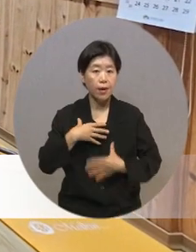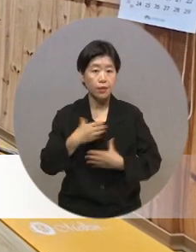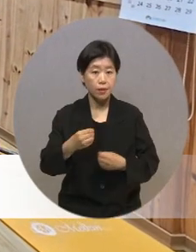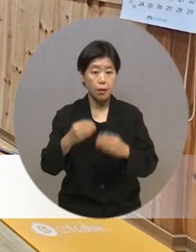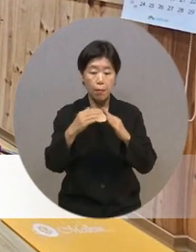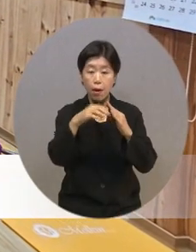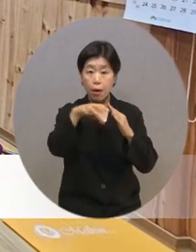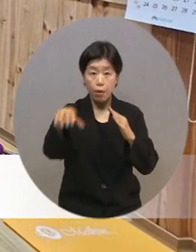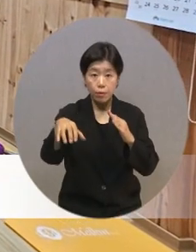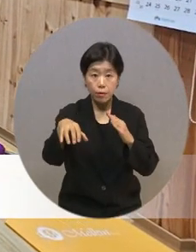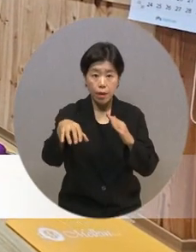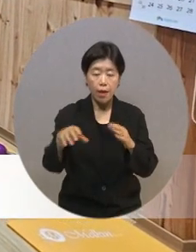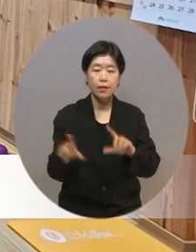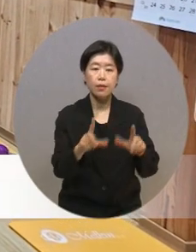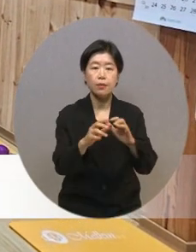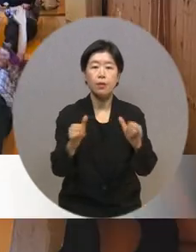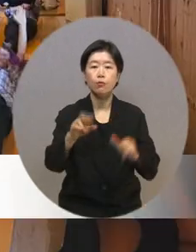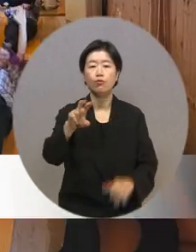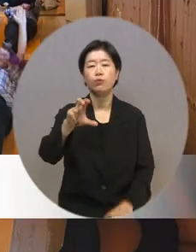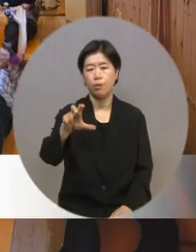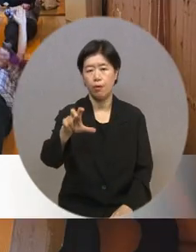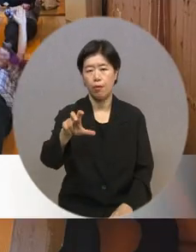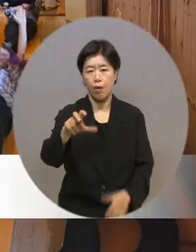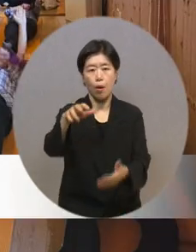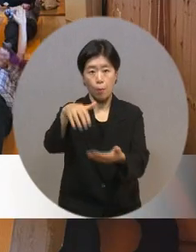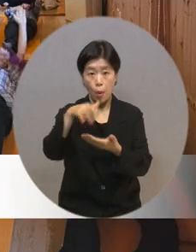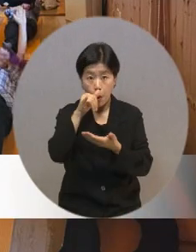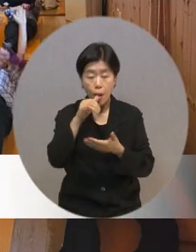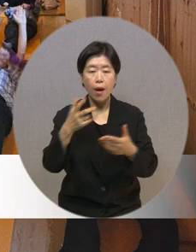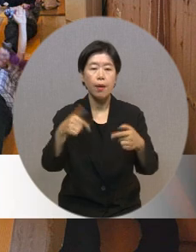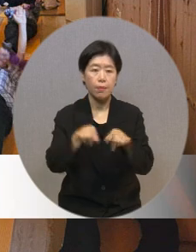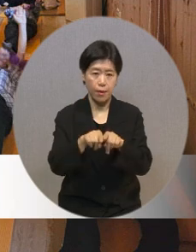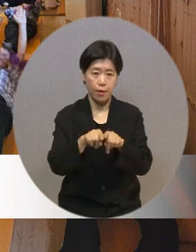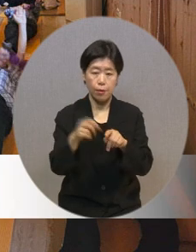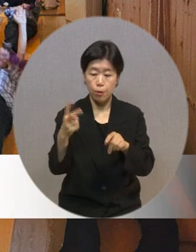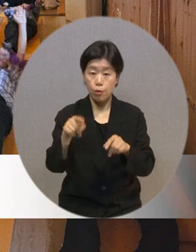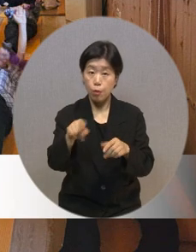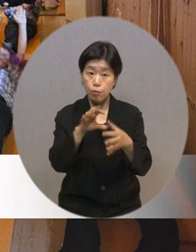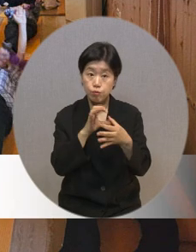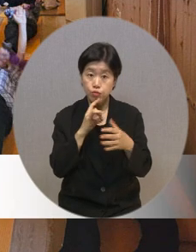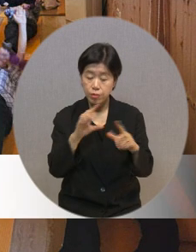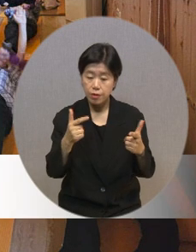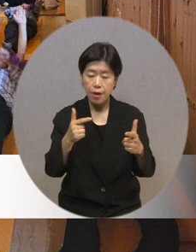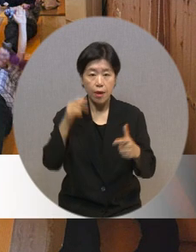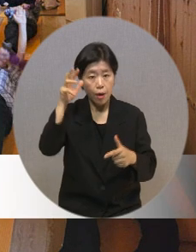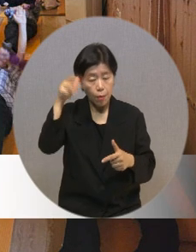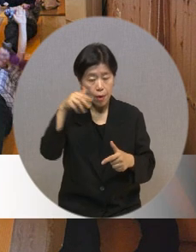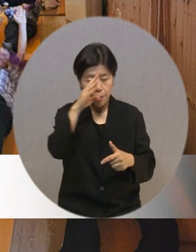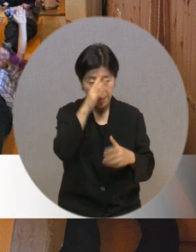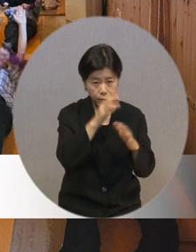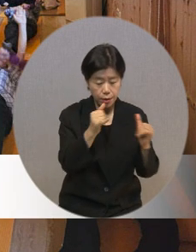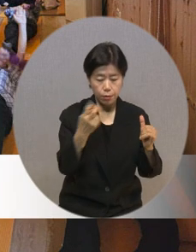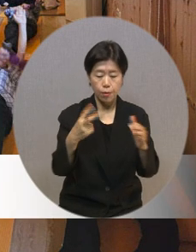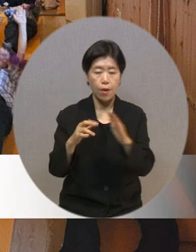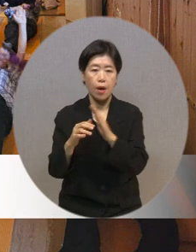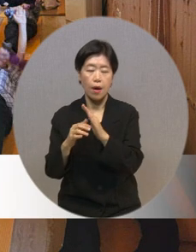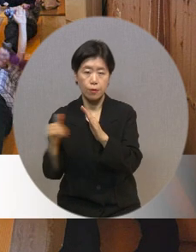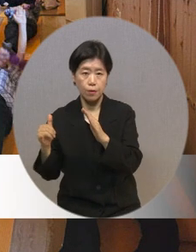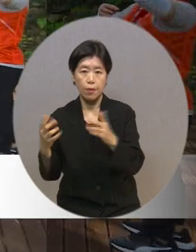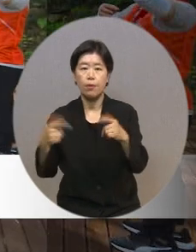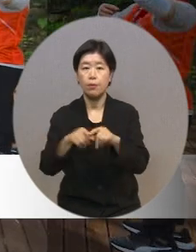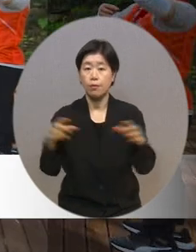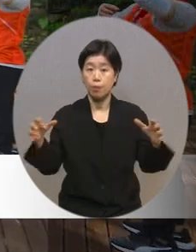주민 25명을 대상으로 열려 치매 환자와 가족은 물론 마을 주민들도 함께 참여해 의미를